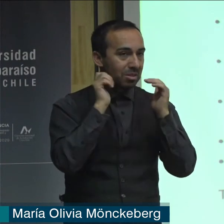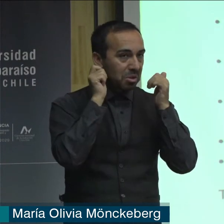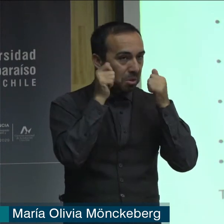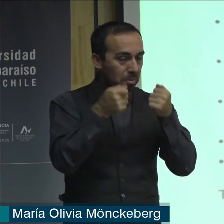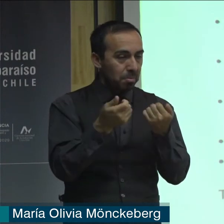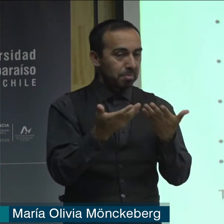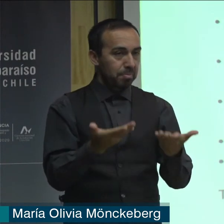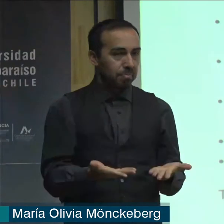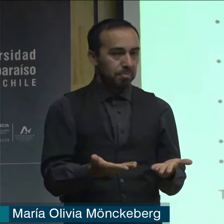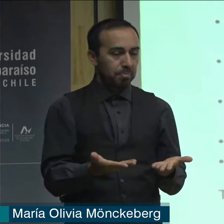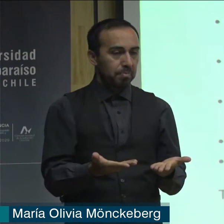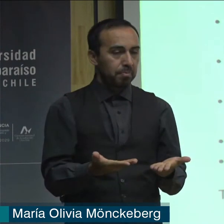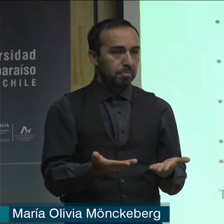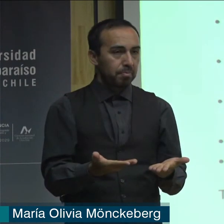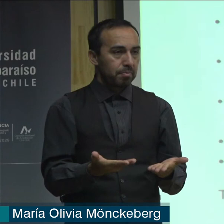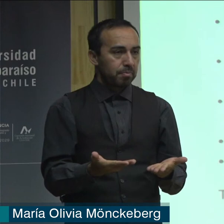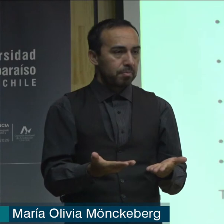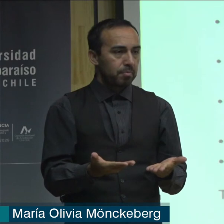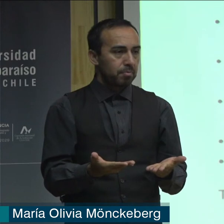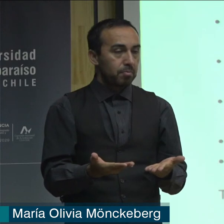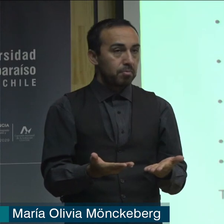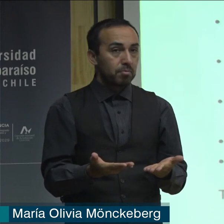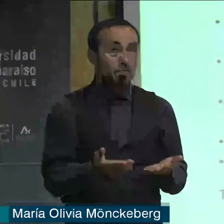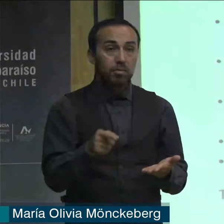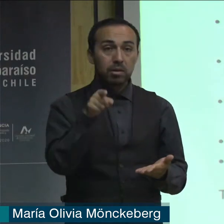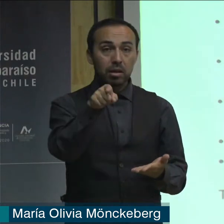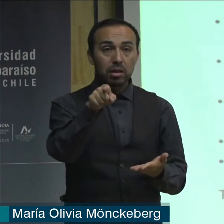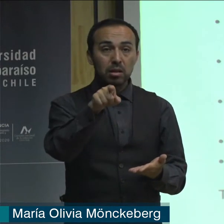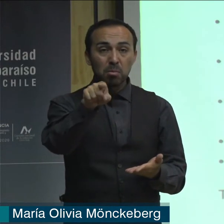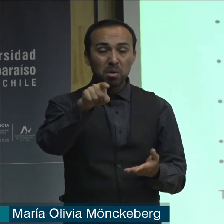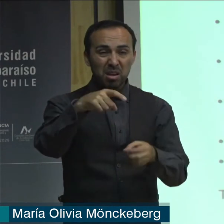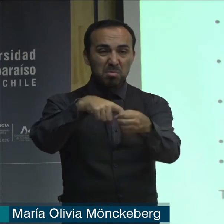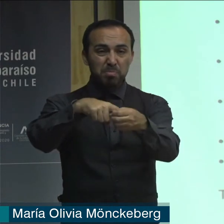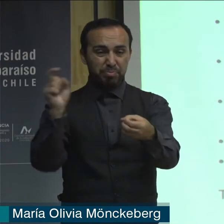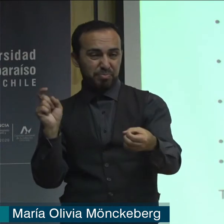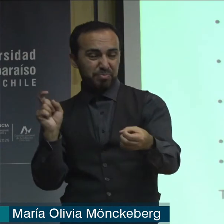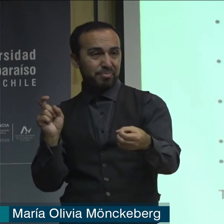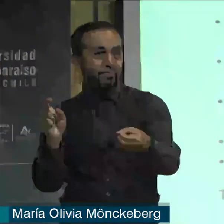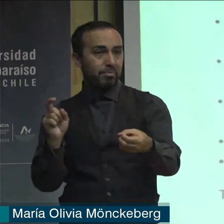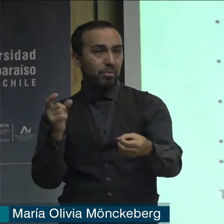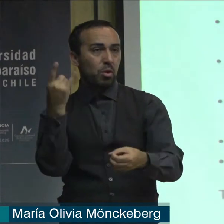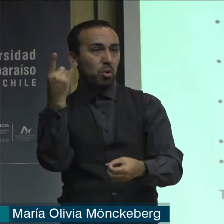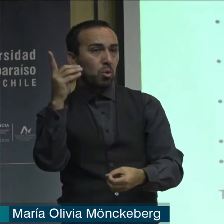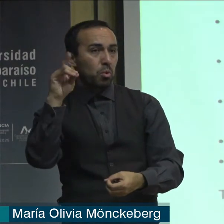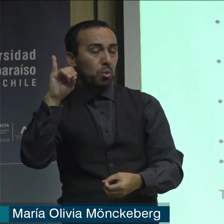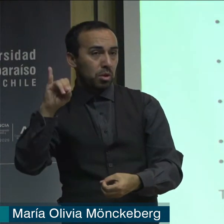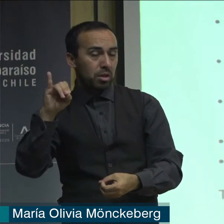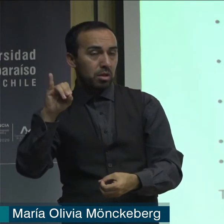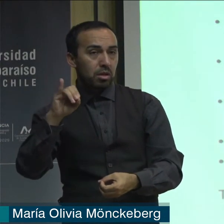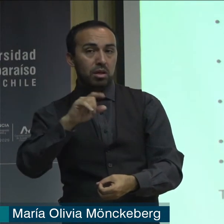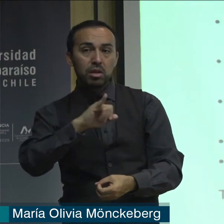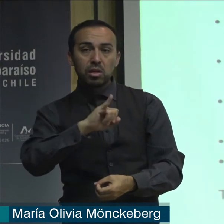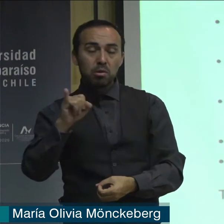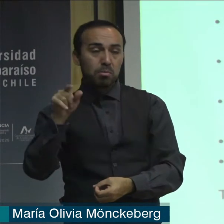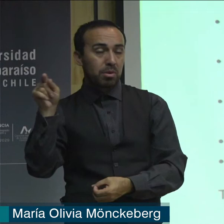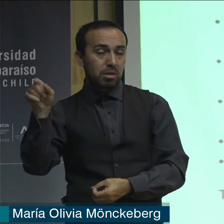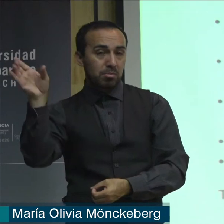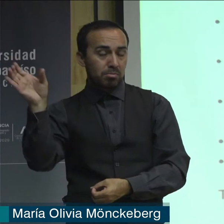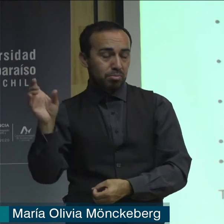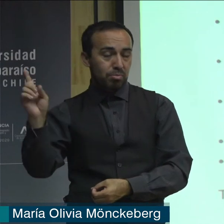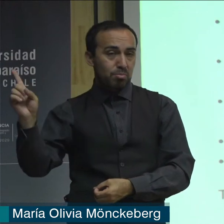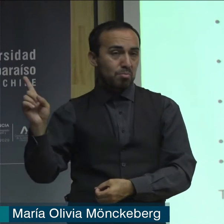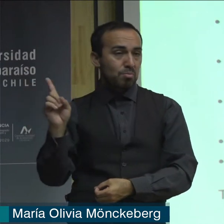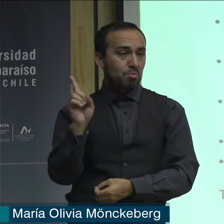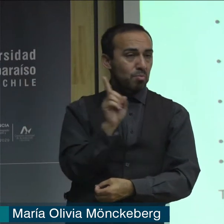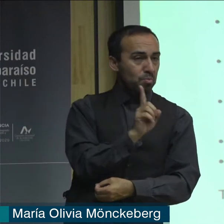es actualmente él se salió de la u y después y entiendo que se acercó más a